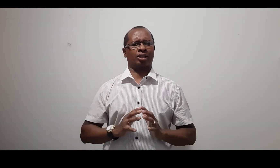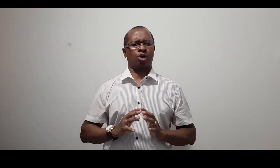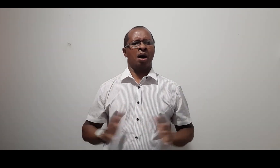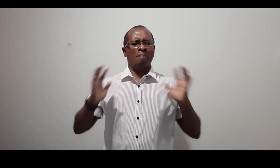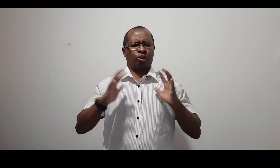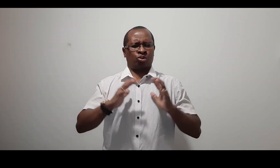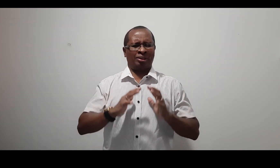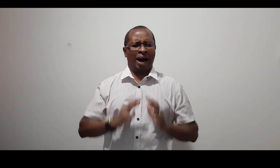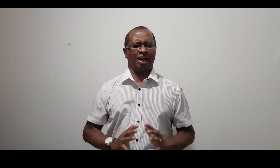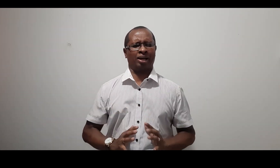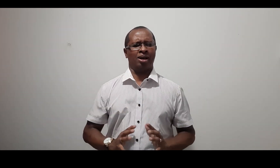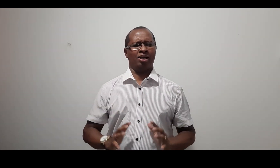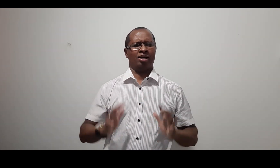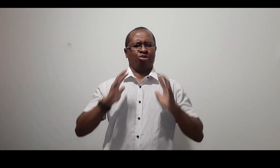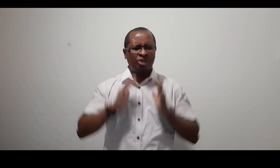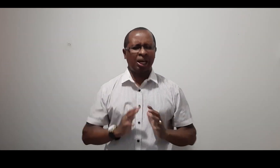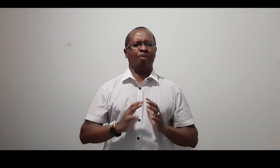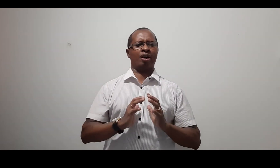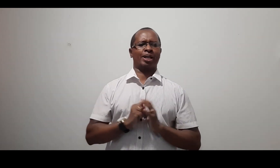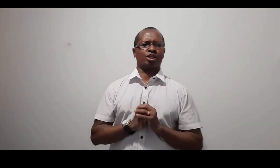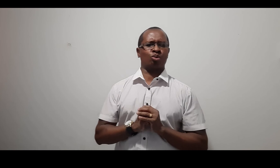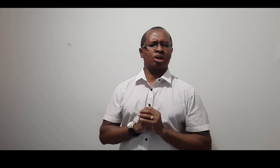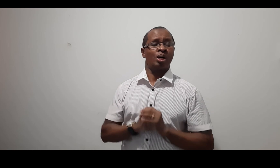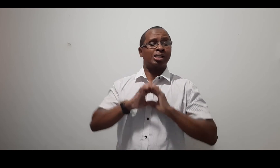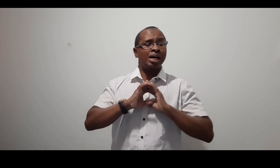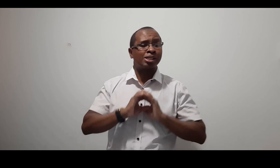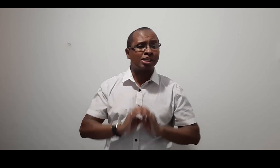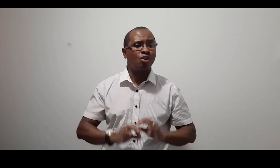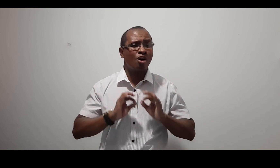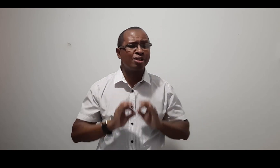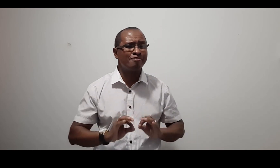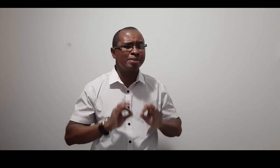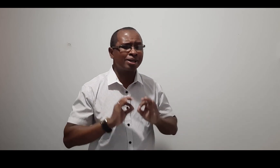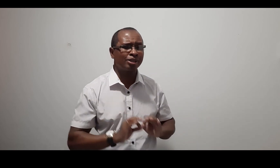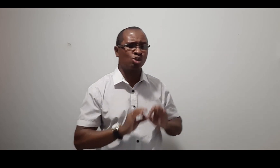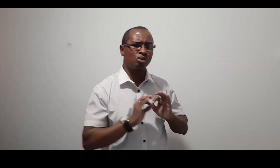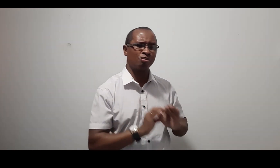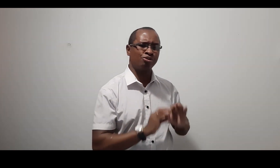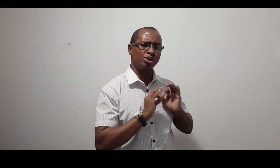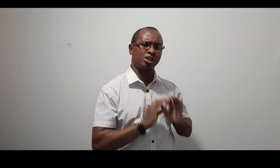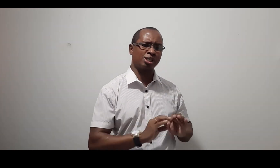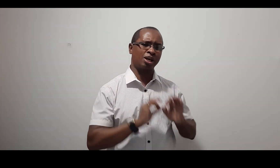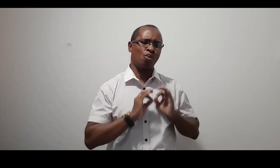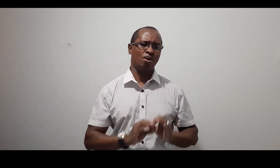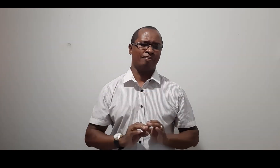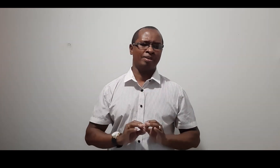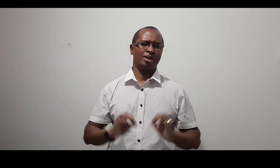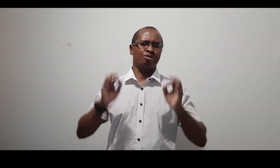matahotra, matokianaka fitiavana manakizay ny tiava. Zany no averimberiny Jesosy ny fo sy ny sainao rehefa